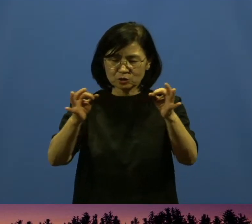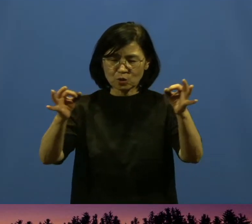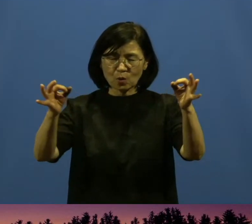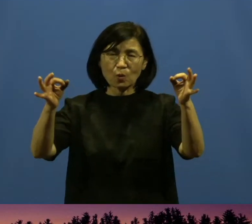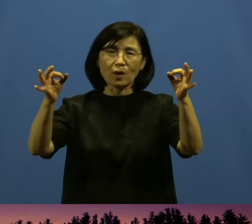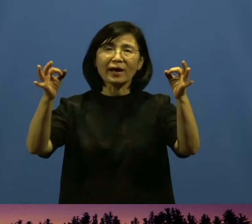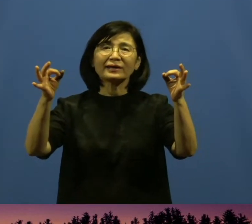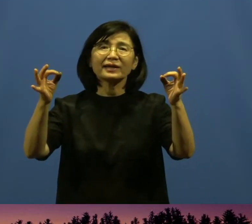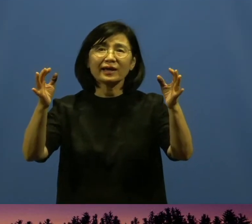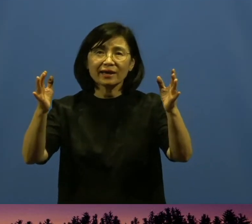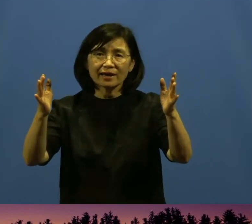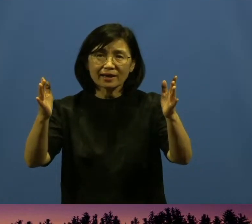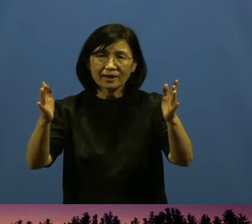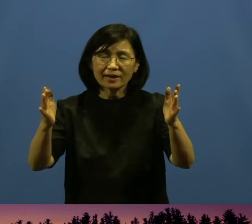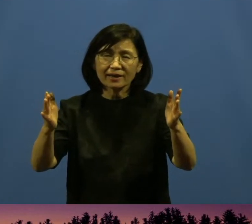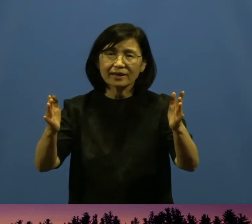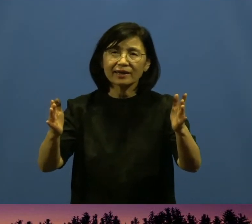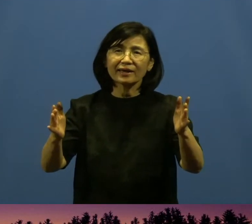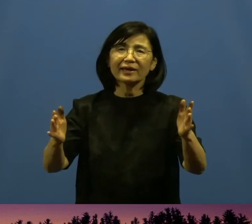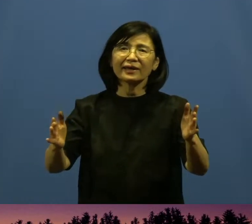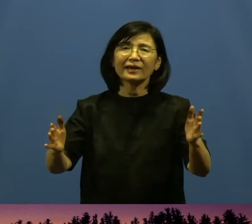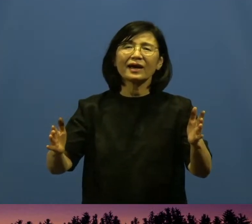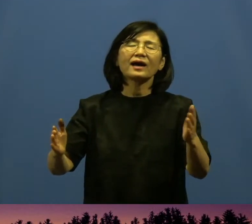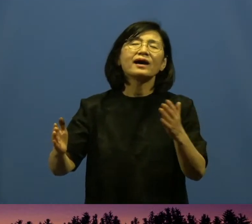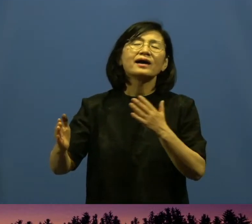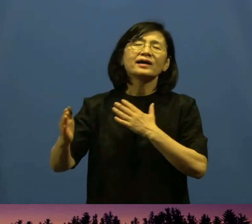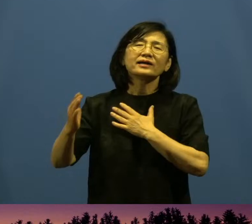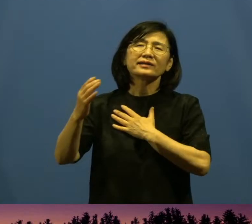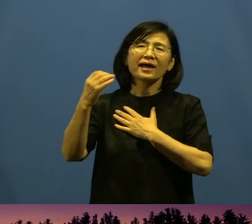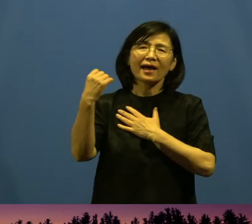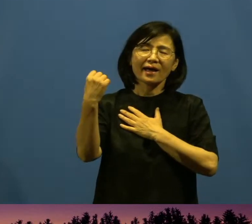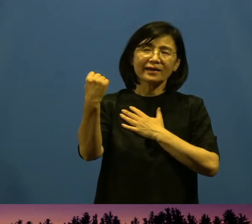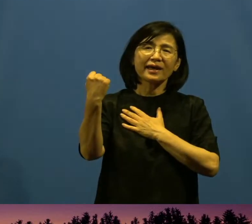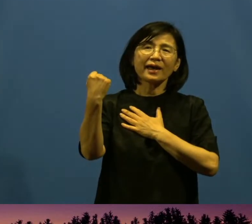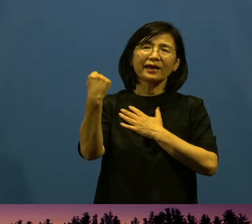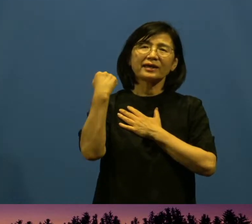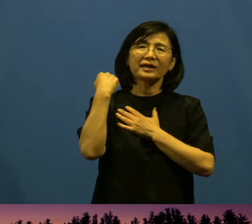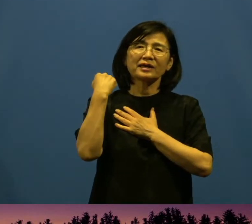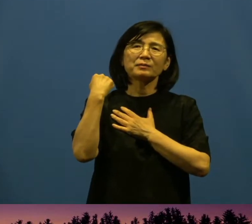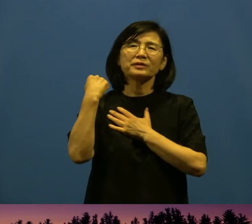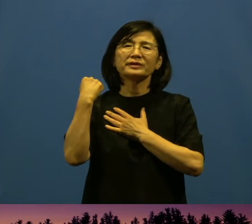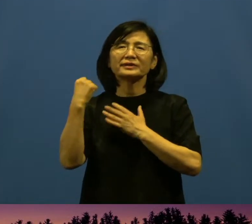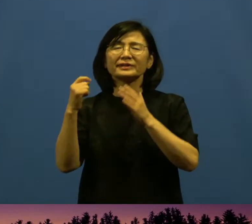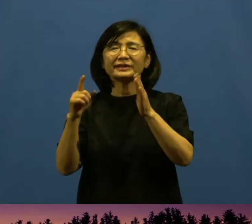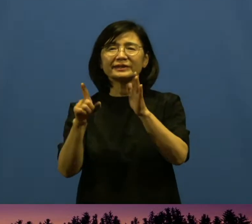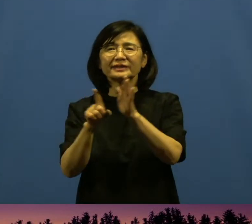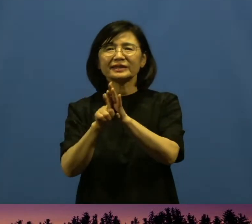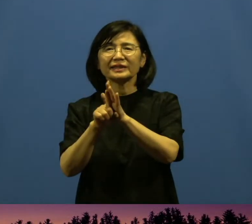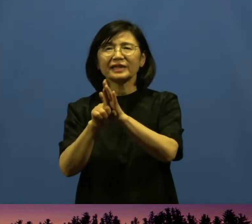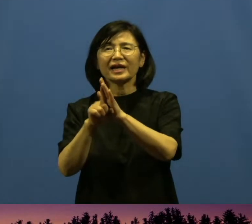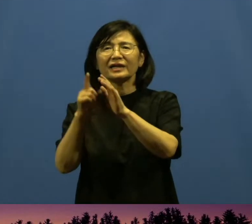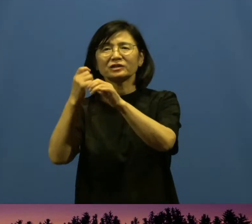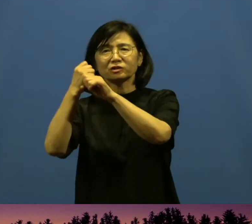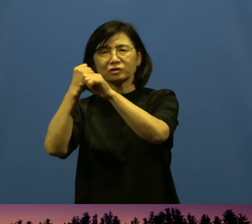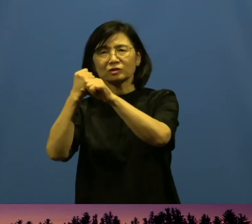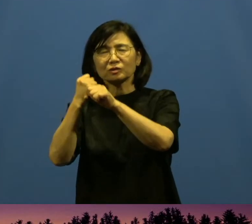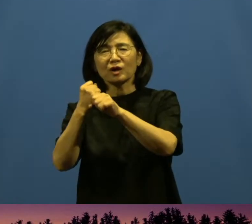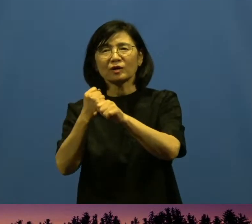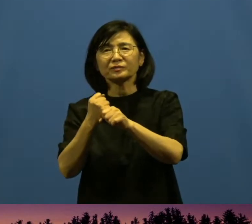살아가는 동안에 나의 힘을 의지할 수 없으니 나의 힘을 의지할